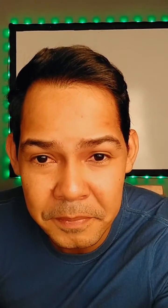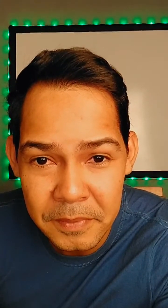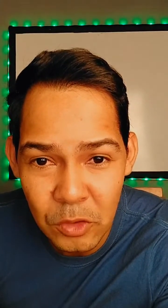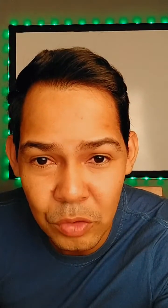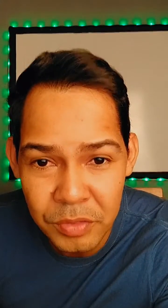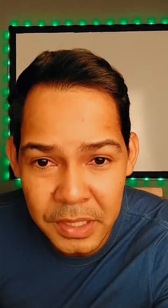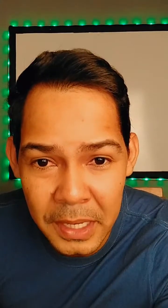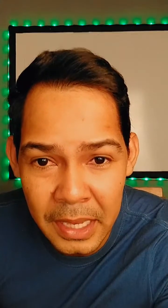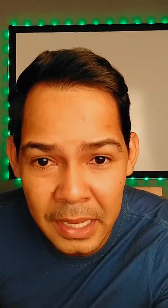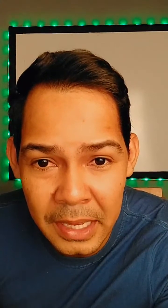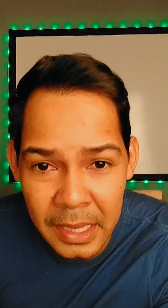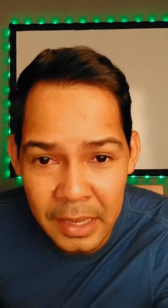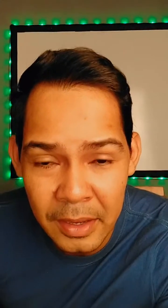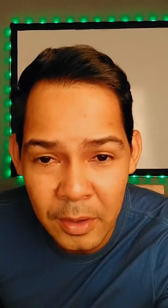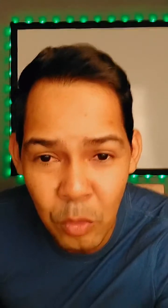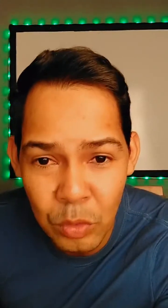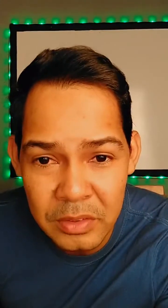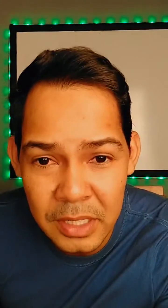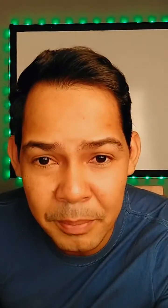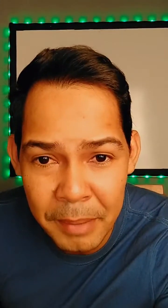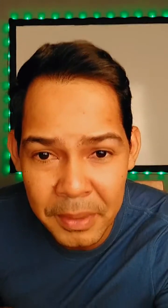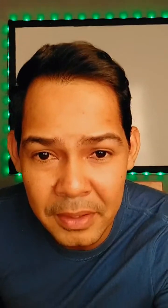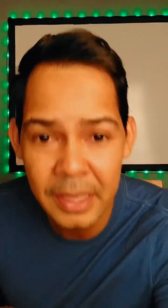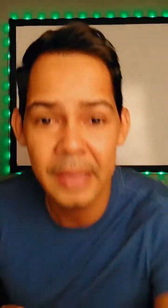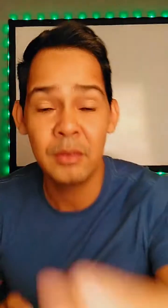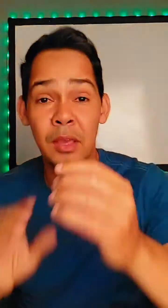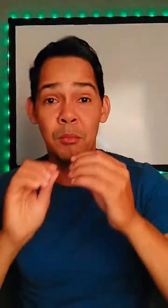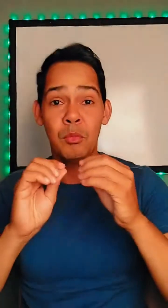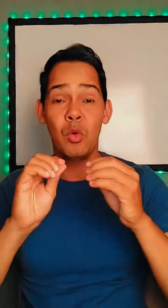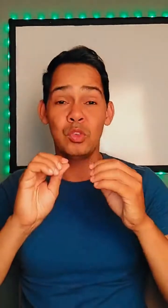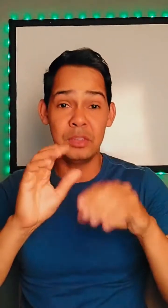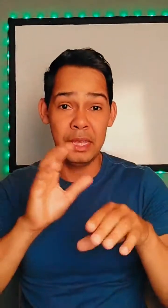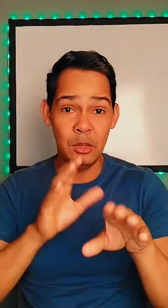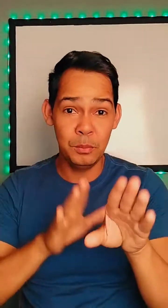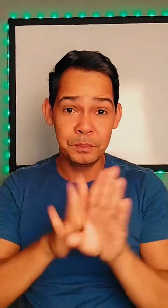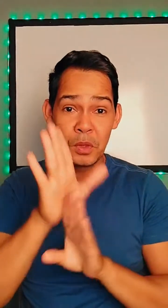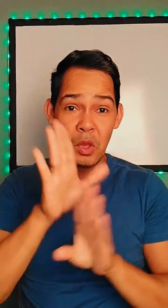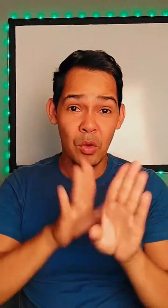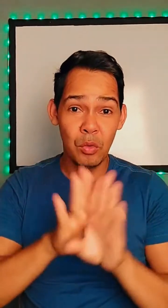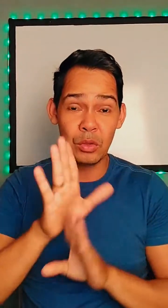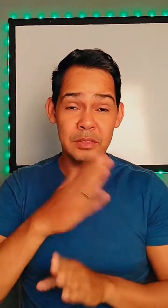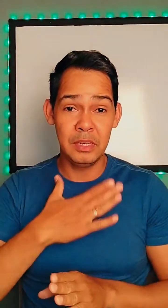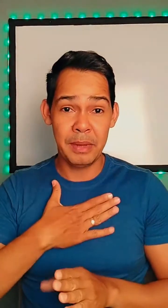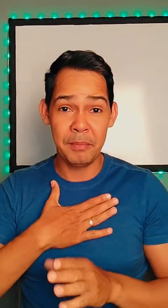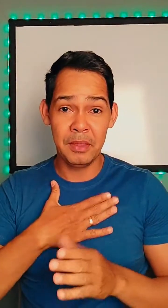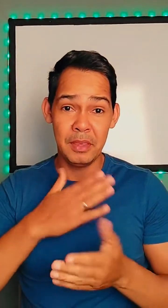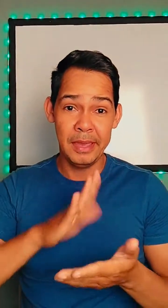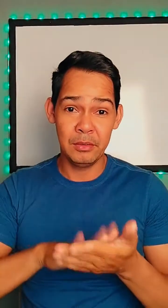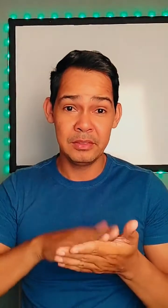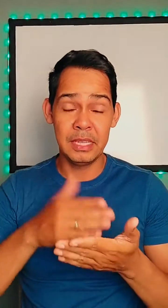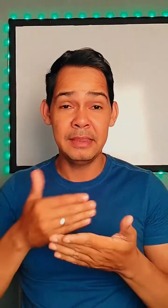Deixa eu ver. Um conselho para mim que quer... Um conselho para mim que quero ser